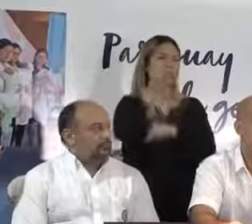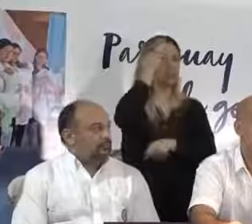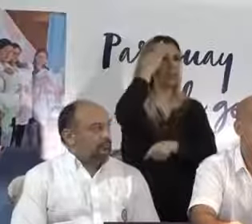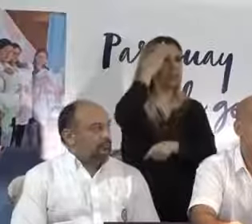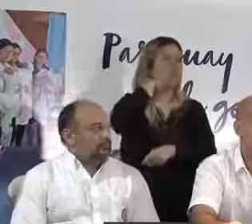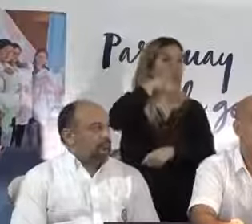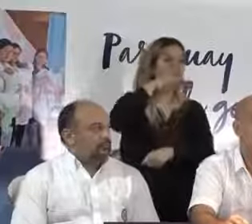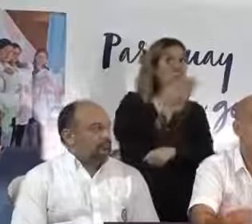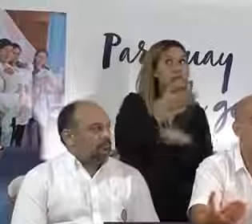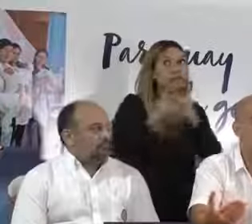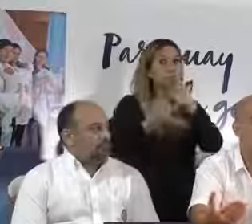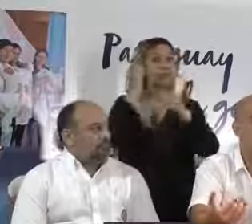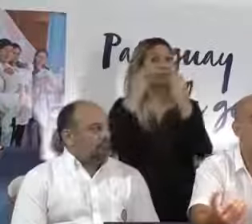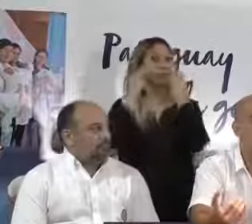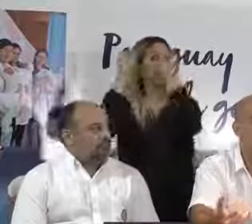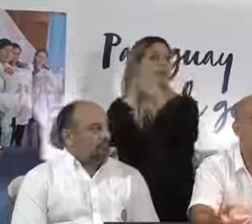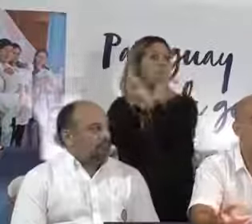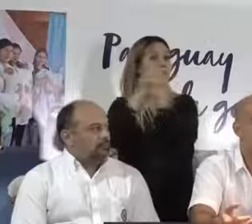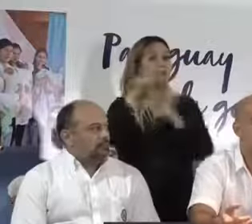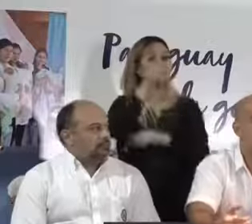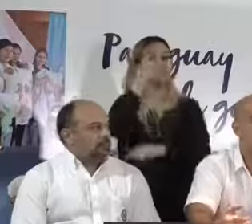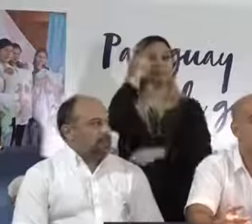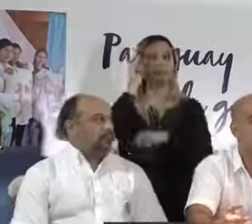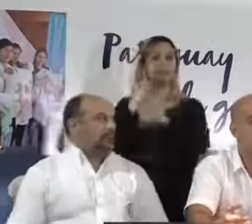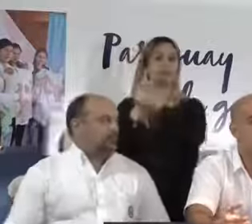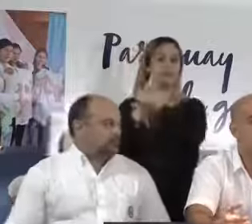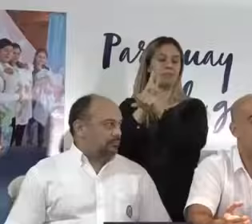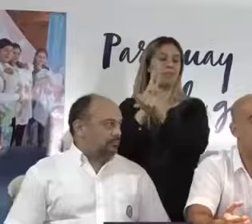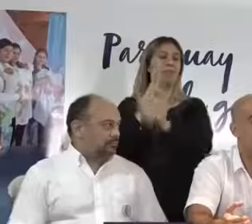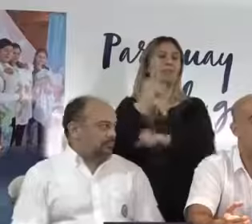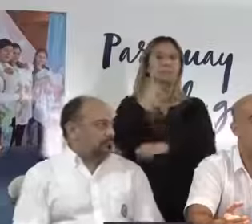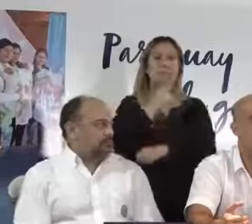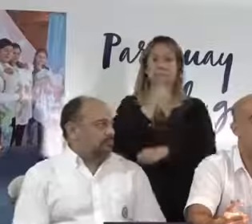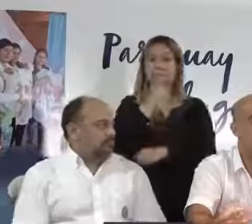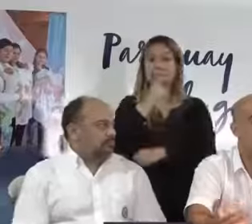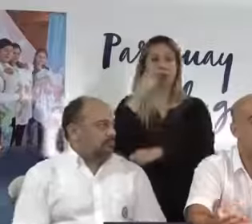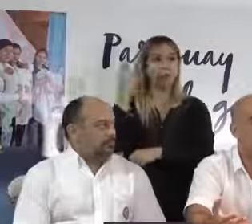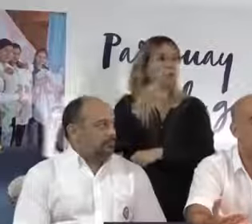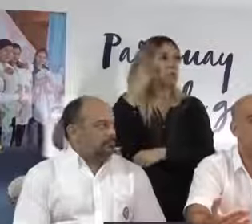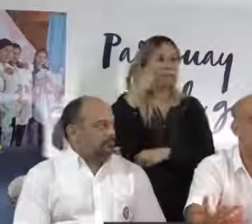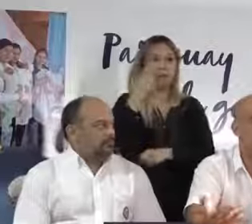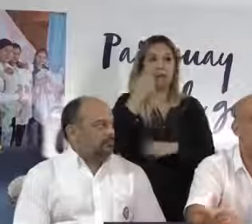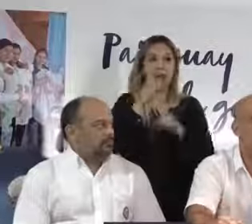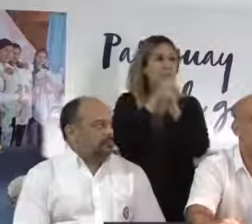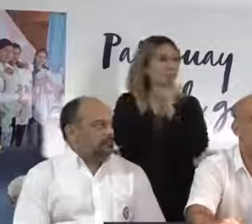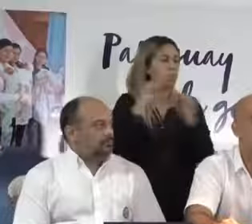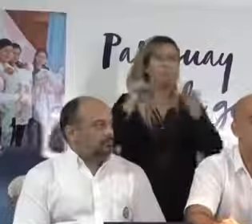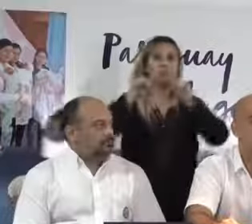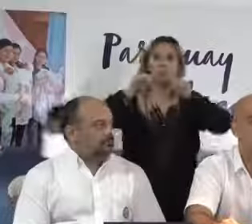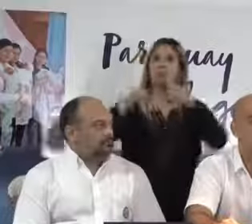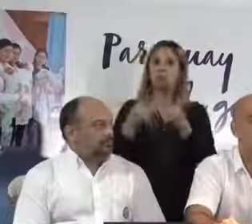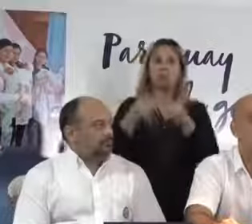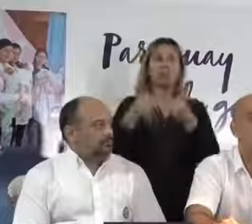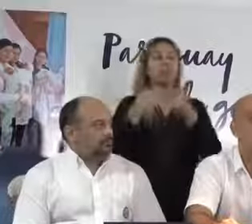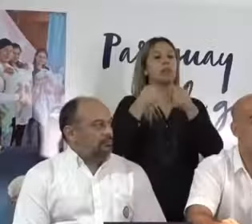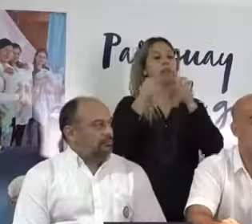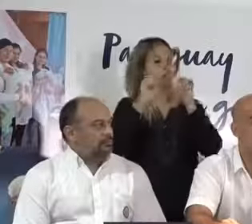circulación del virus, nosotros creemos que, salvo que haya una necesidad realmente ineludible, es bueno